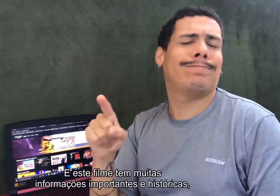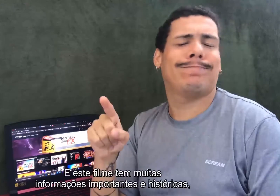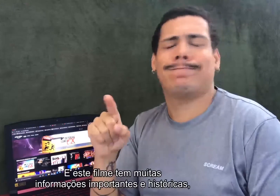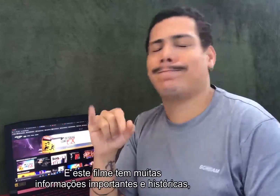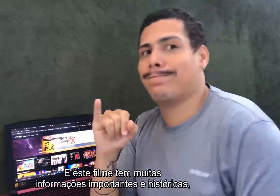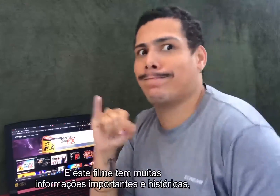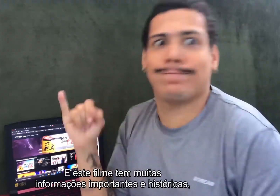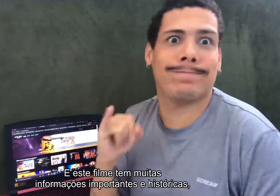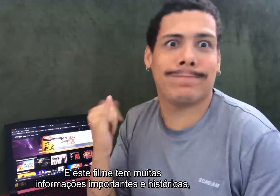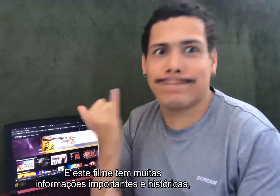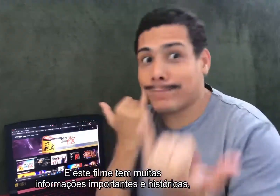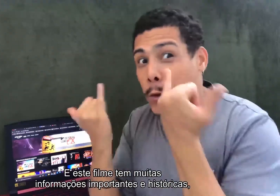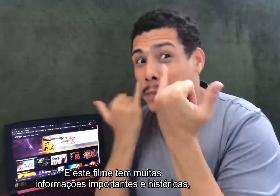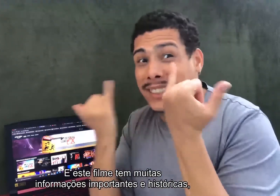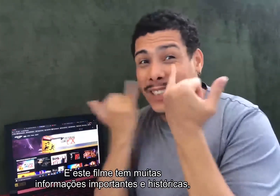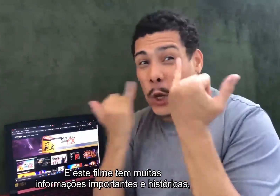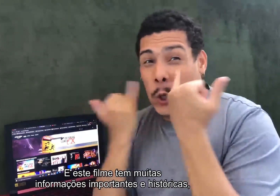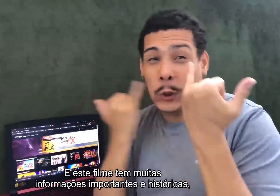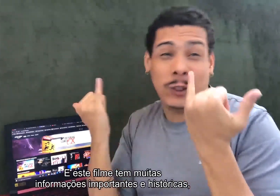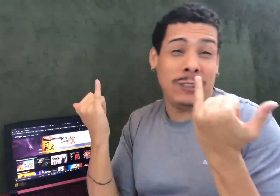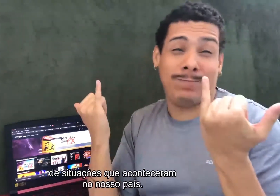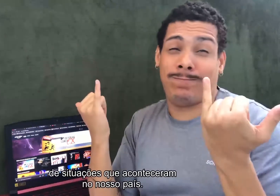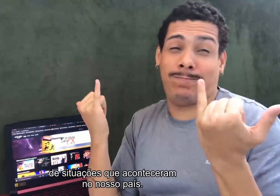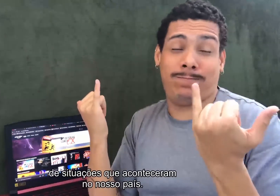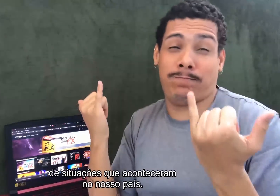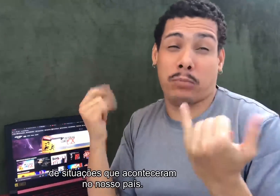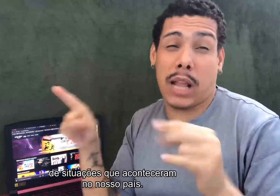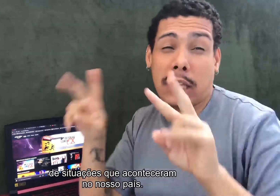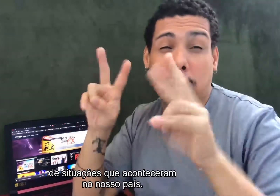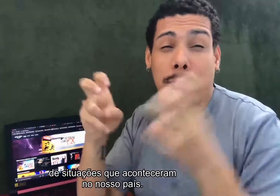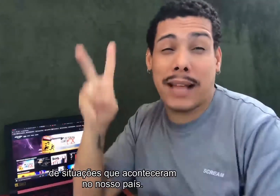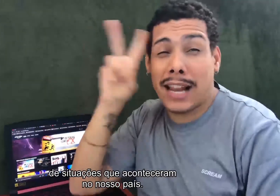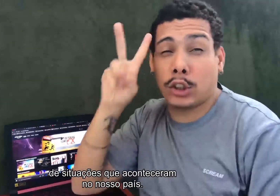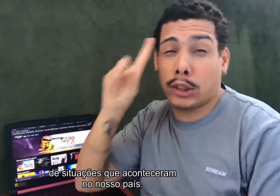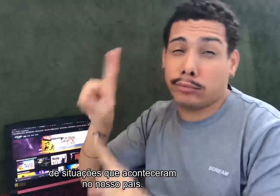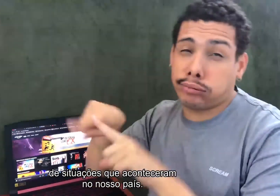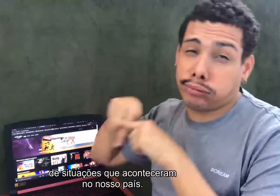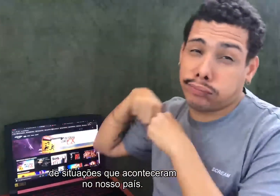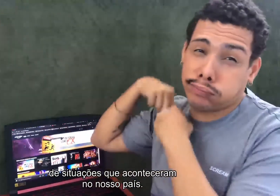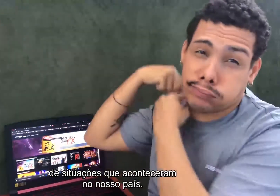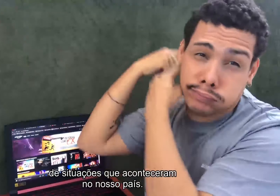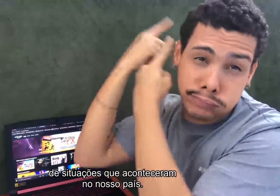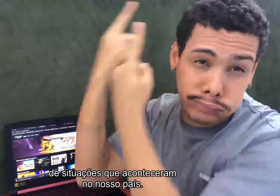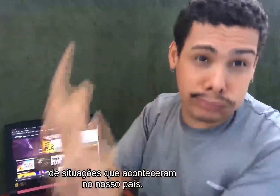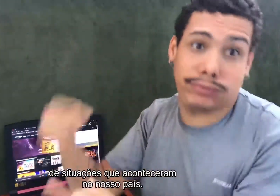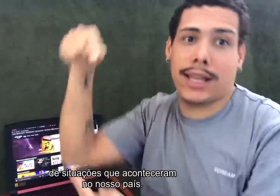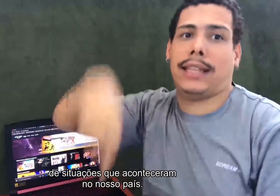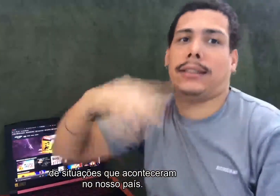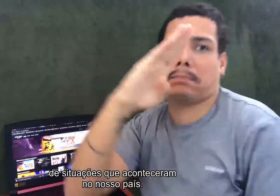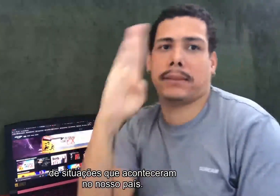E esse filme tem muitas informações importantes e históricas de situações que aconteceram no nosso